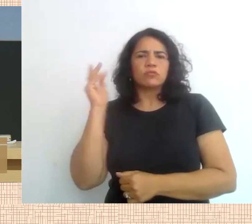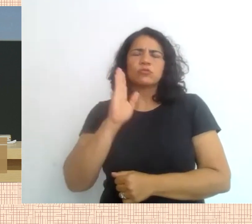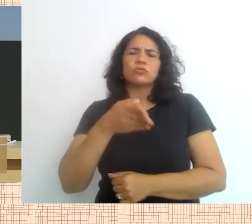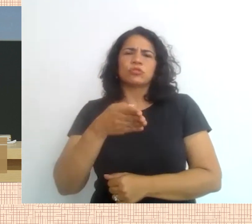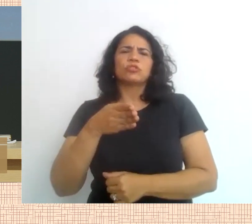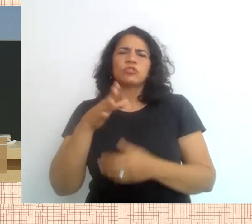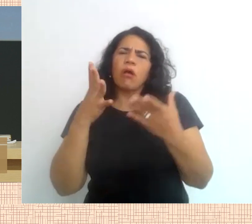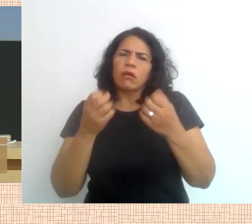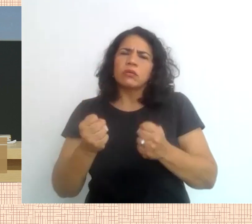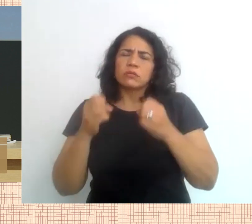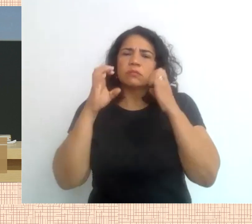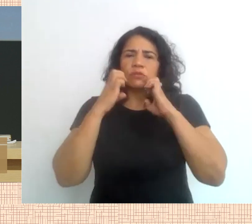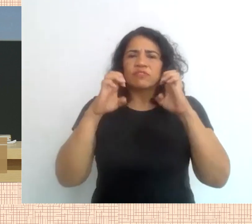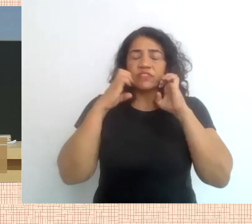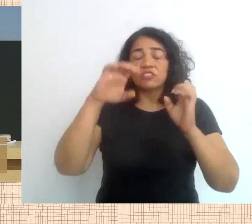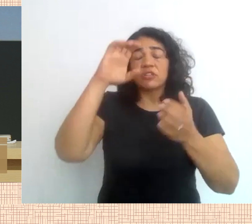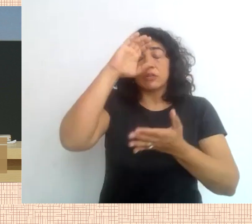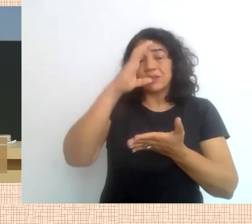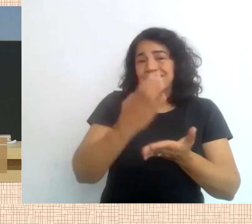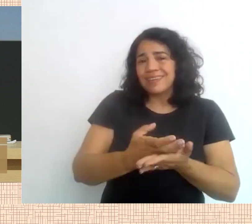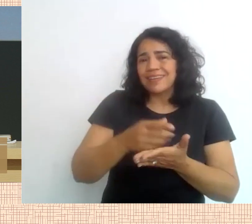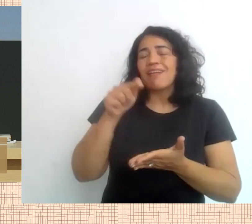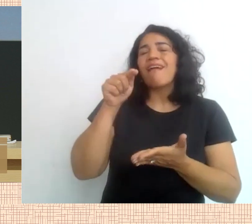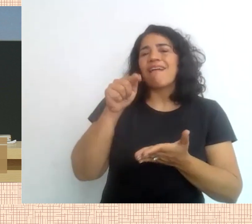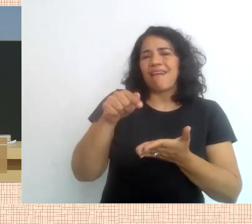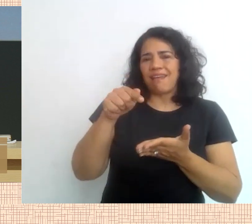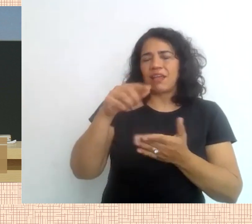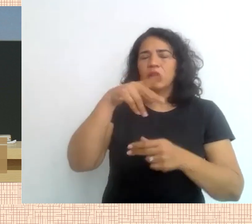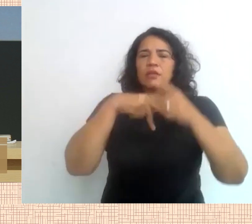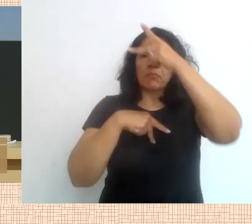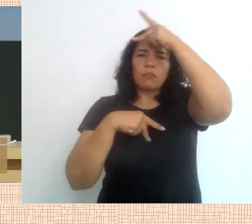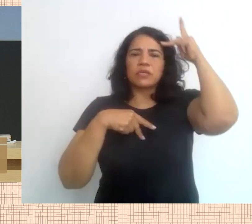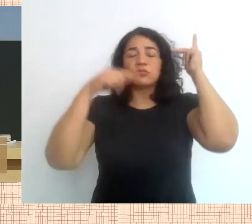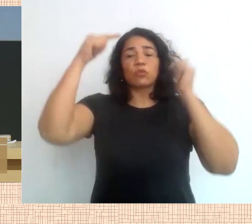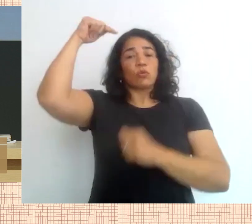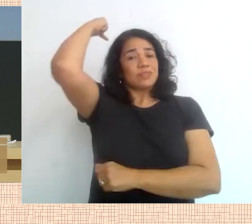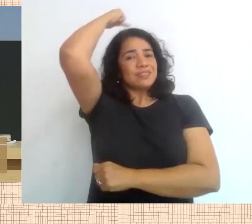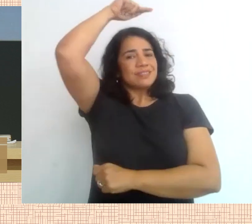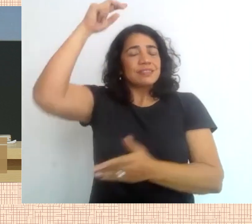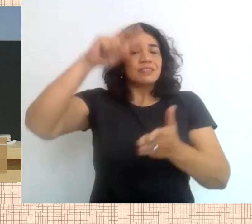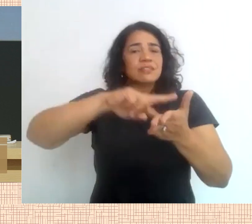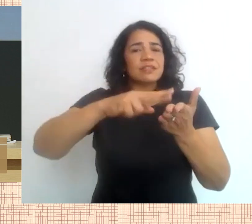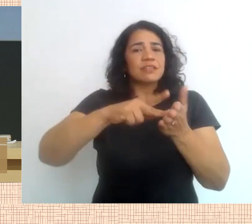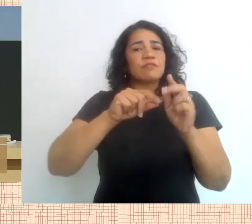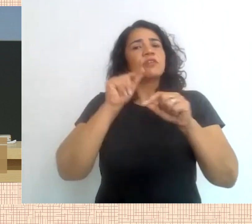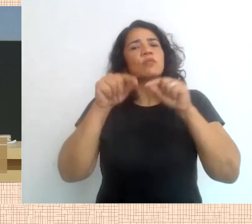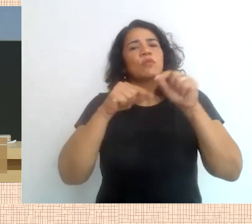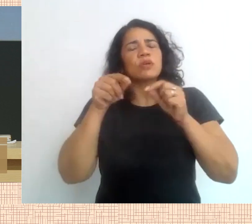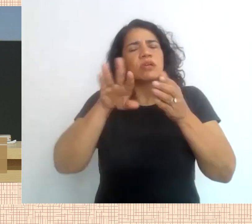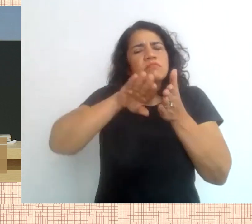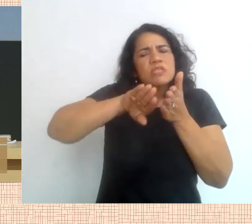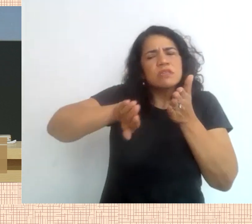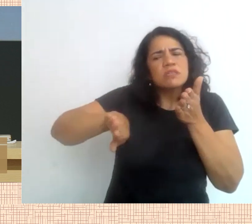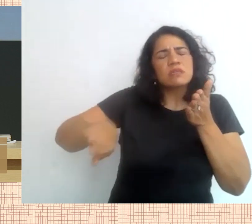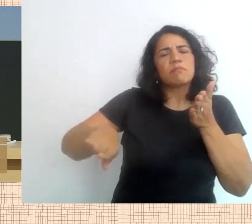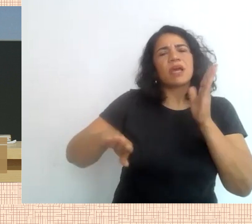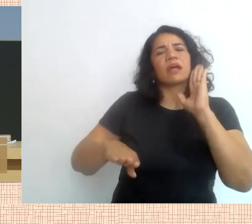são santos, tá? Porque foram separados e já santificados por